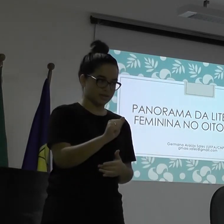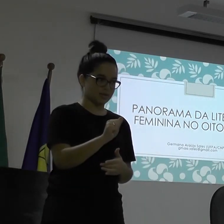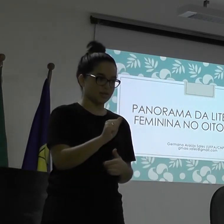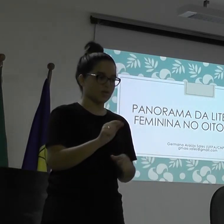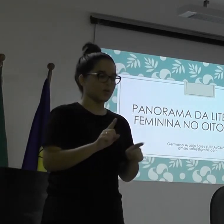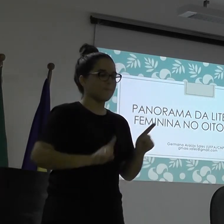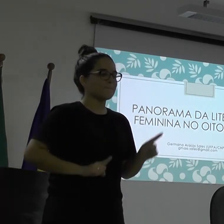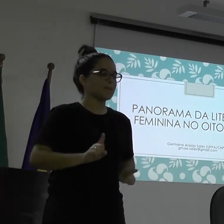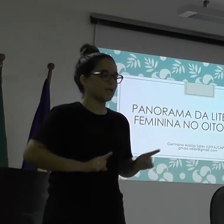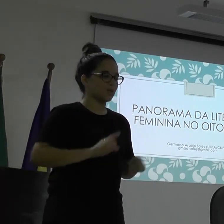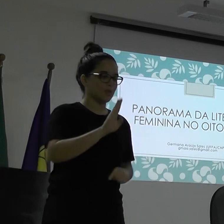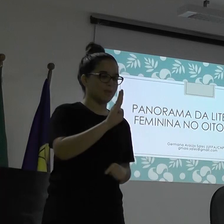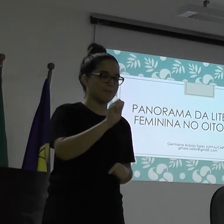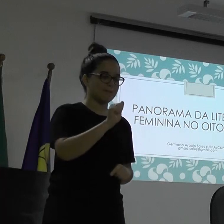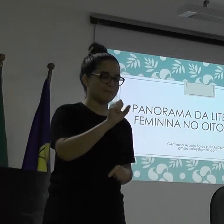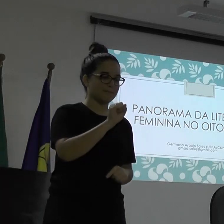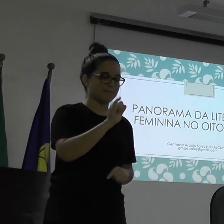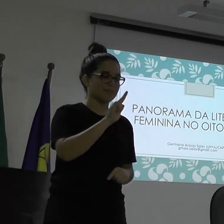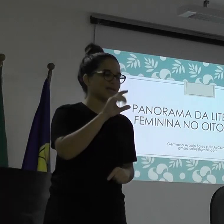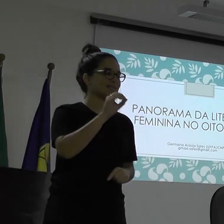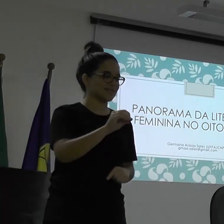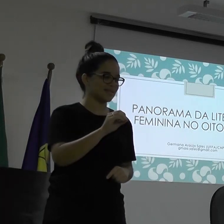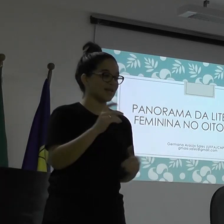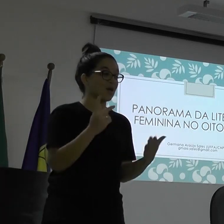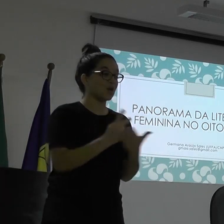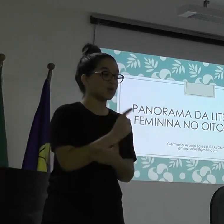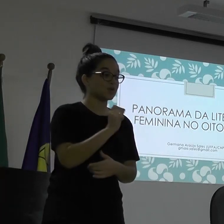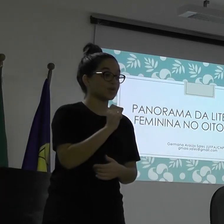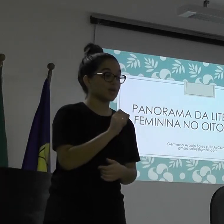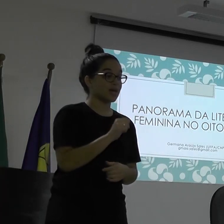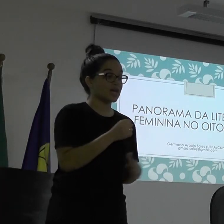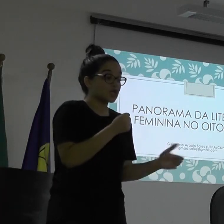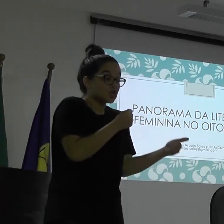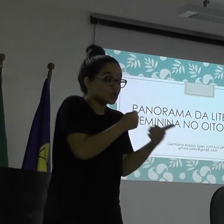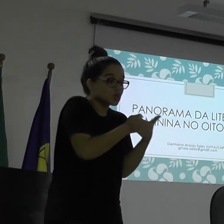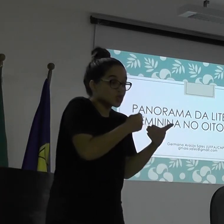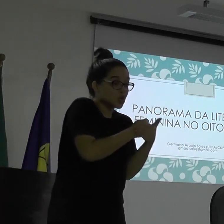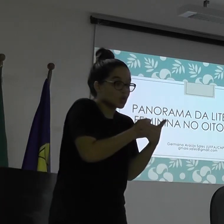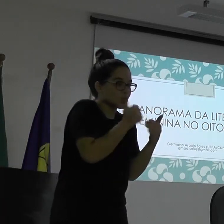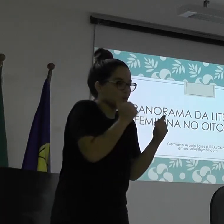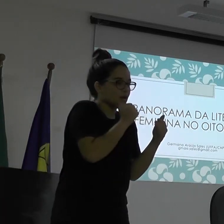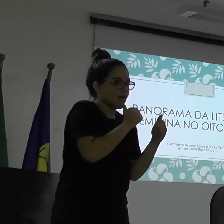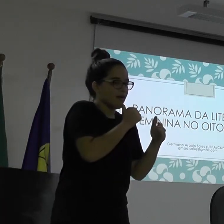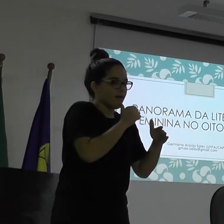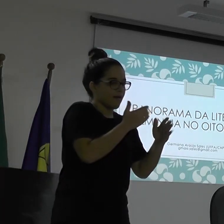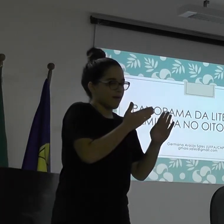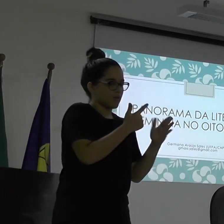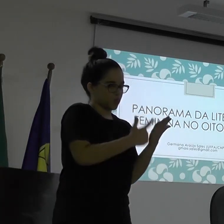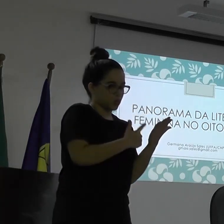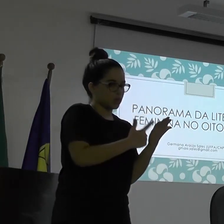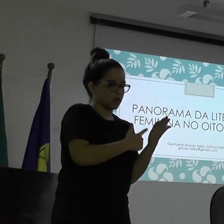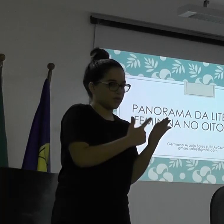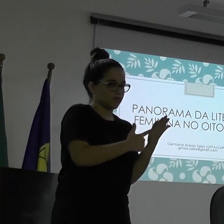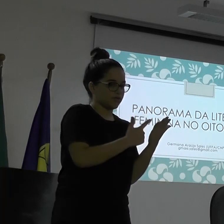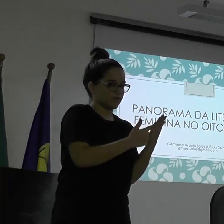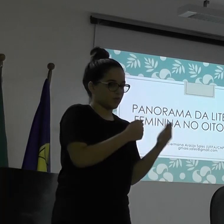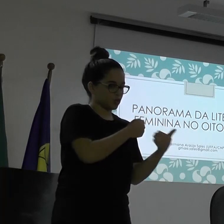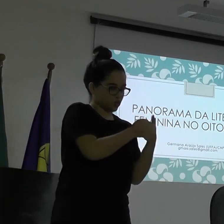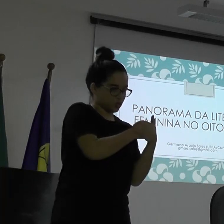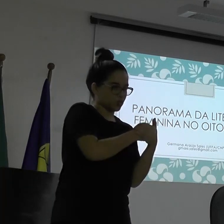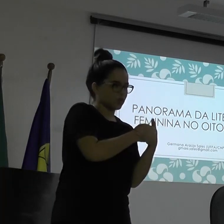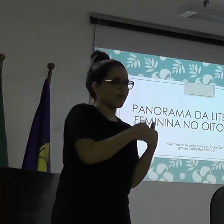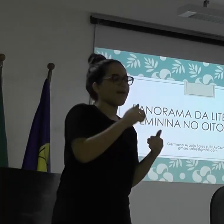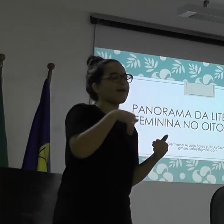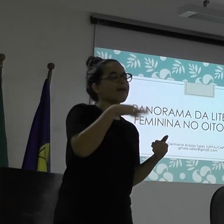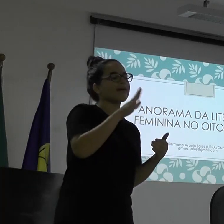Luísa escondendo a Dama das Camélias atrás do aparador. E quem traz